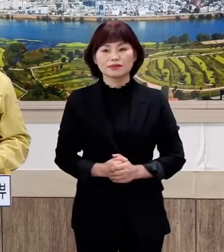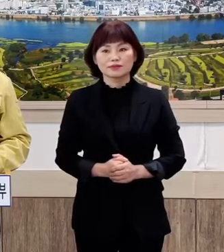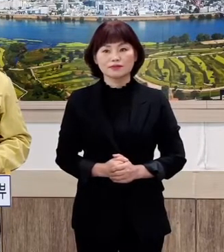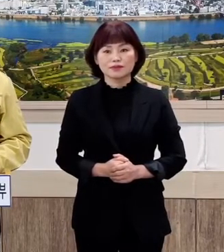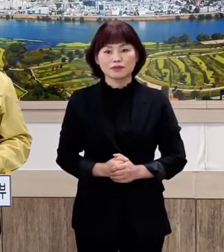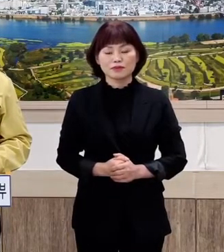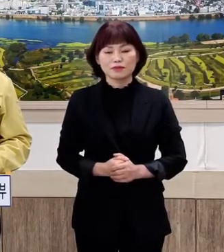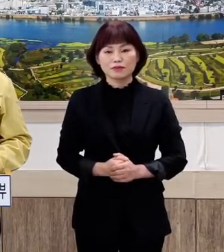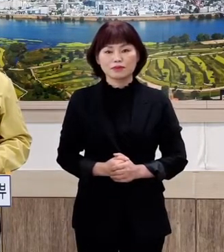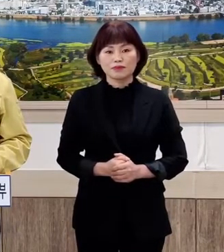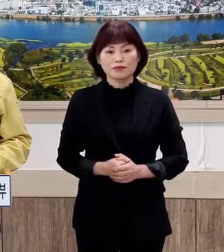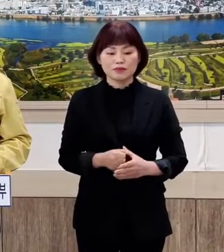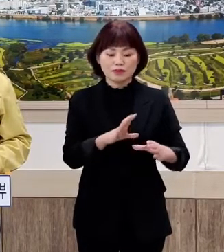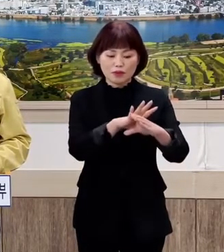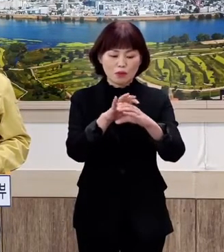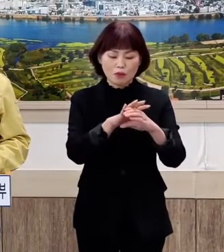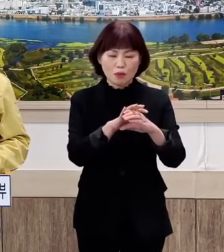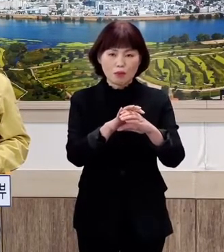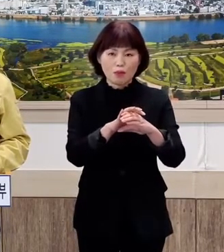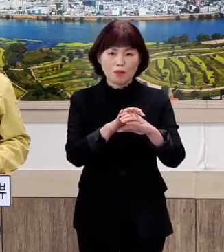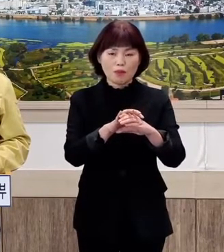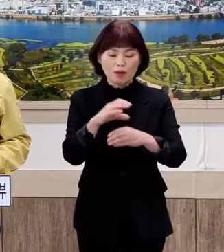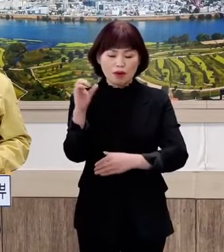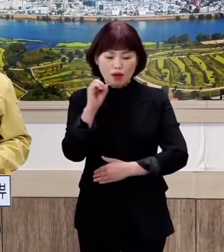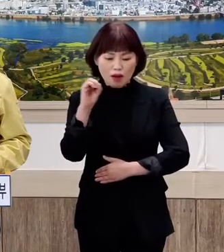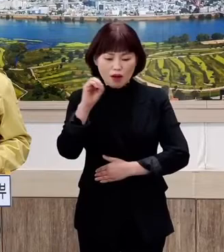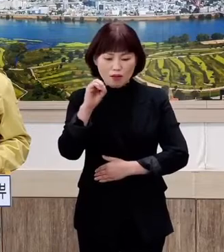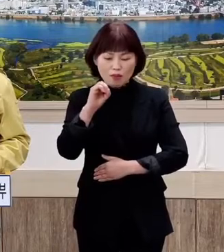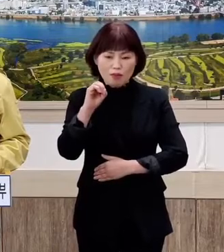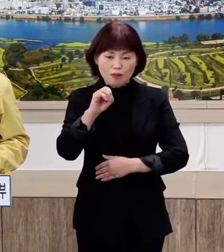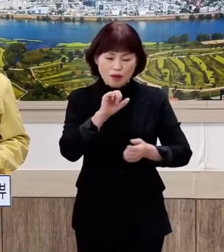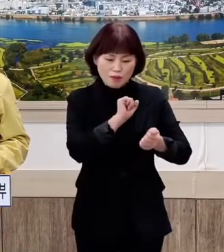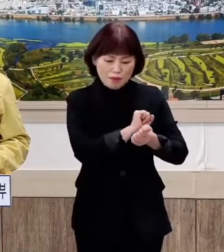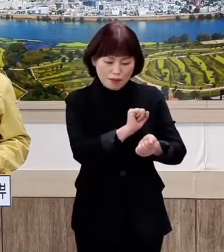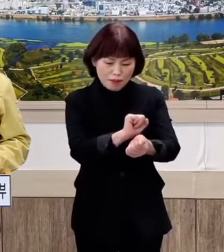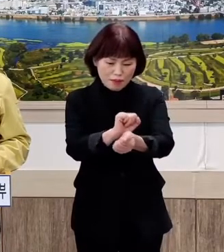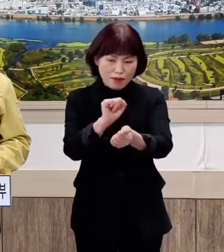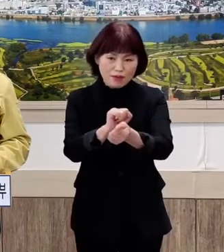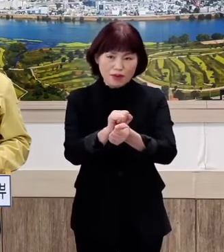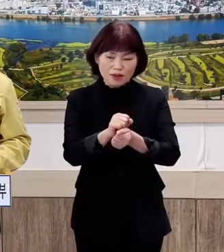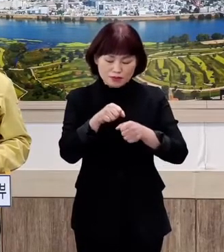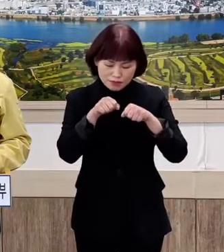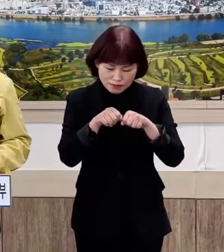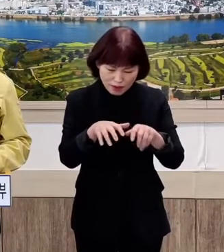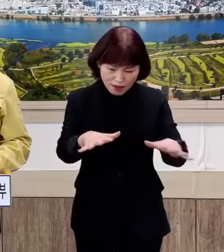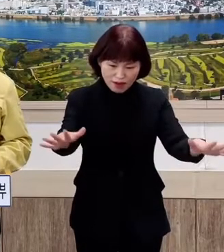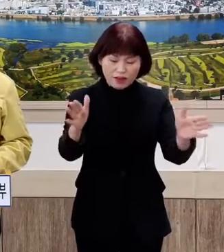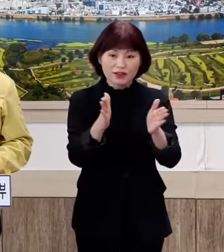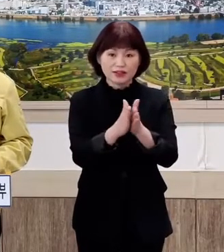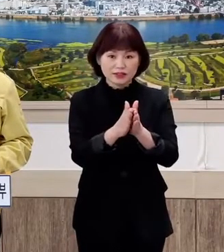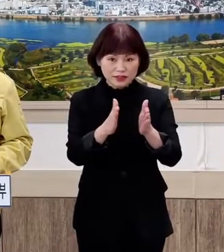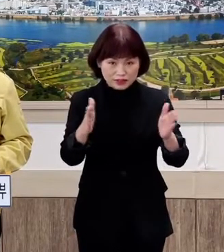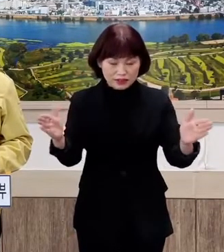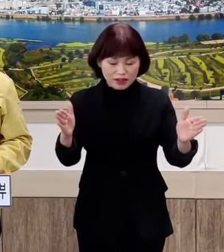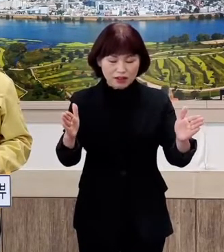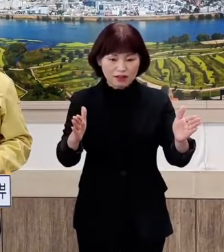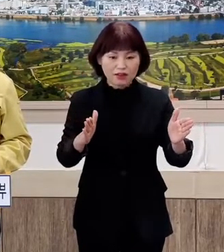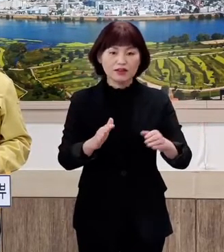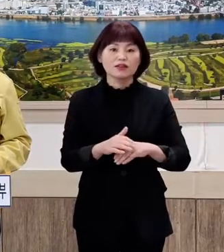최근 코로나19 오미크론 변이 대유행이 본격화되며 28일